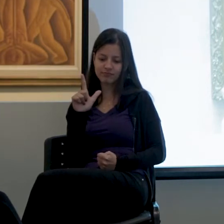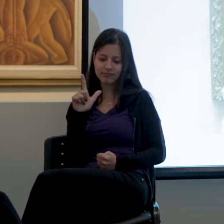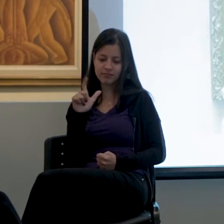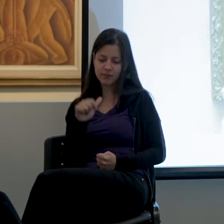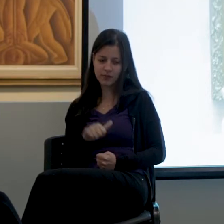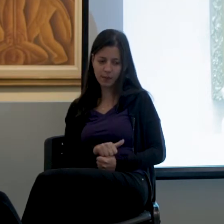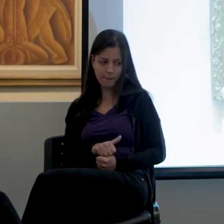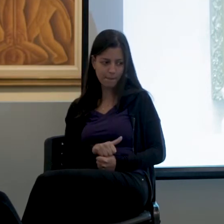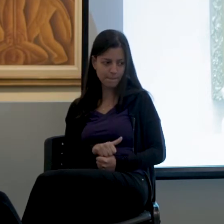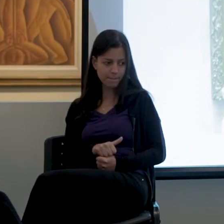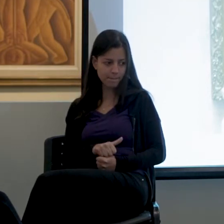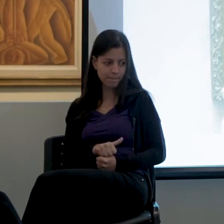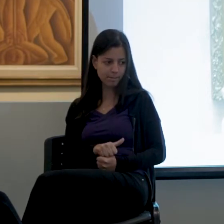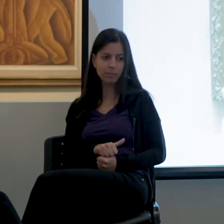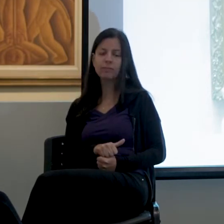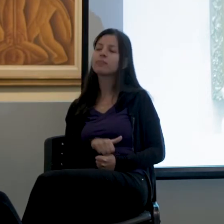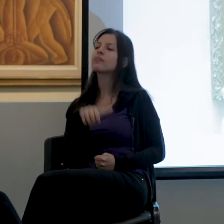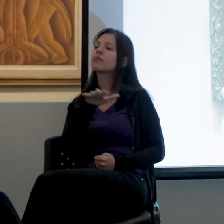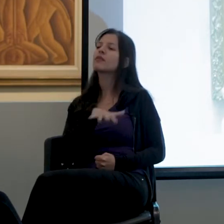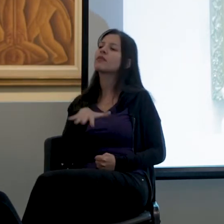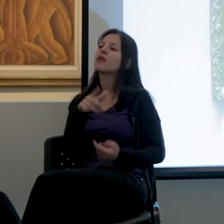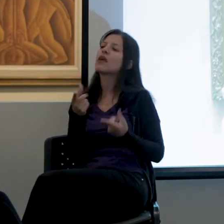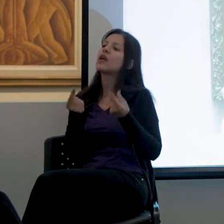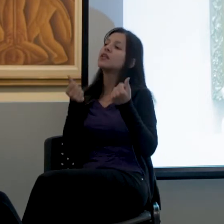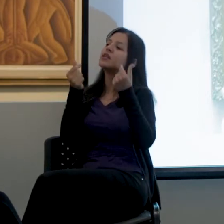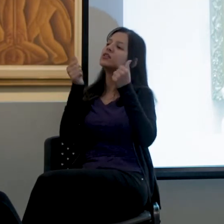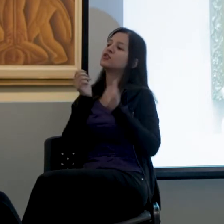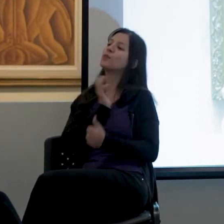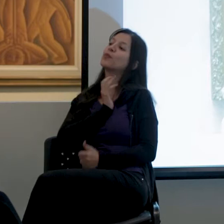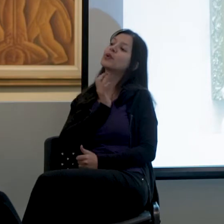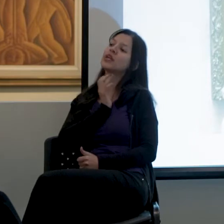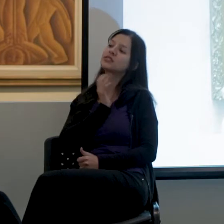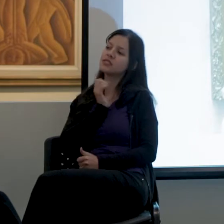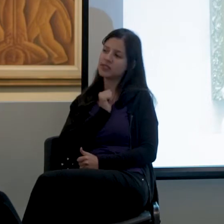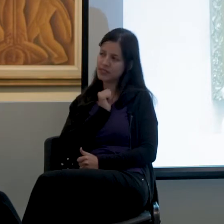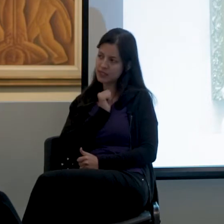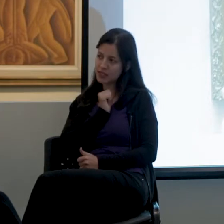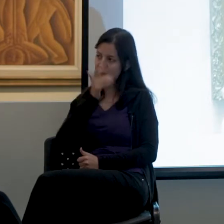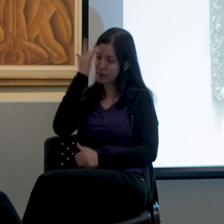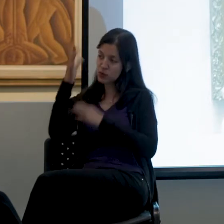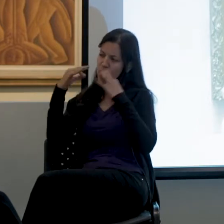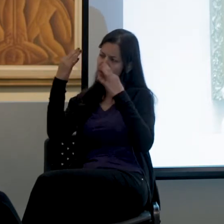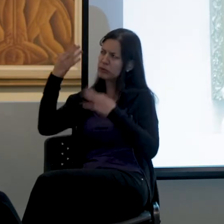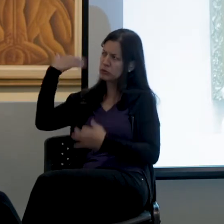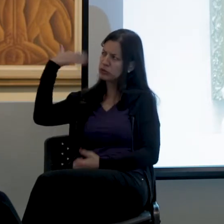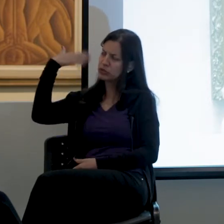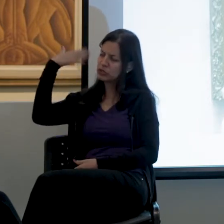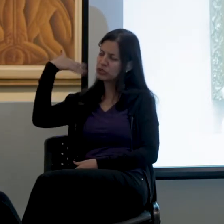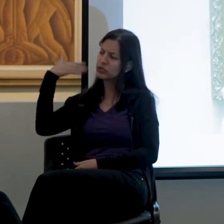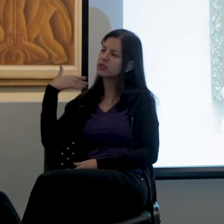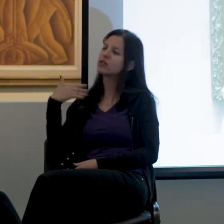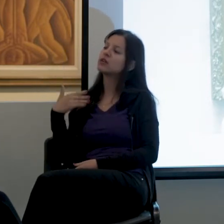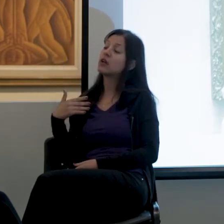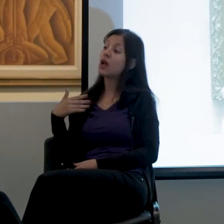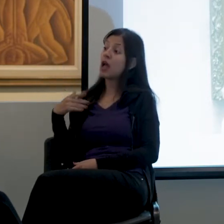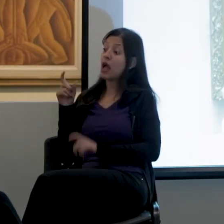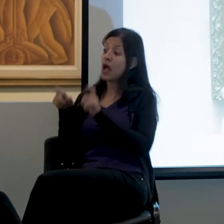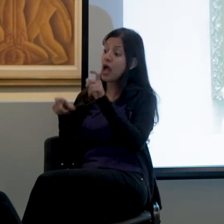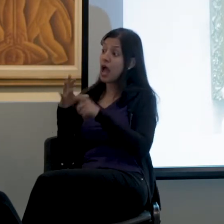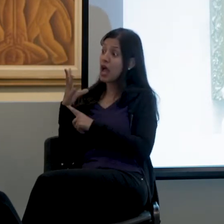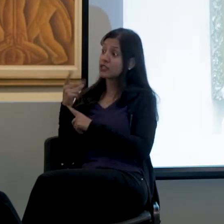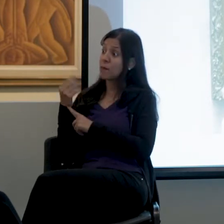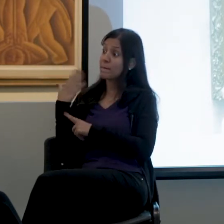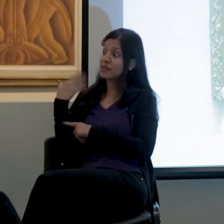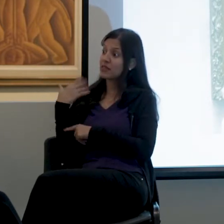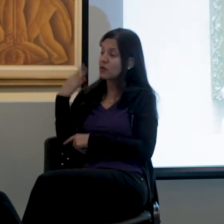Para tudo aquilo que a elite, a burguesia, os sábios, os críticos antigos, os artistas do passado consideravam